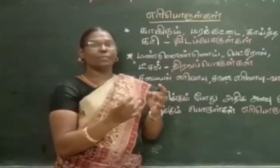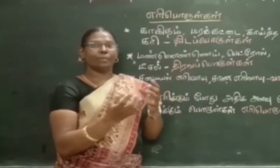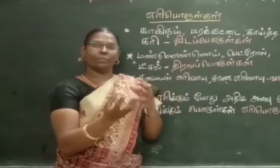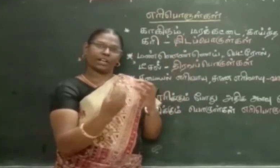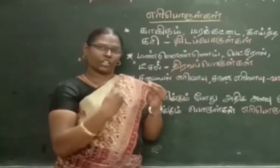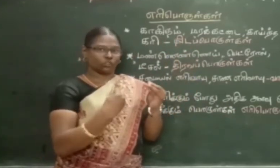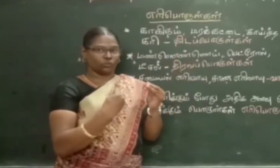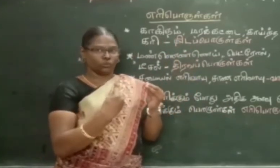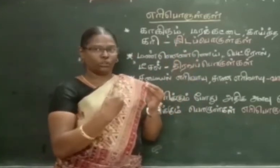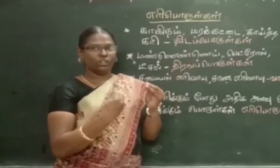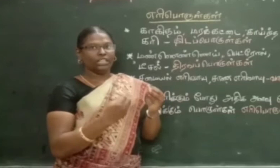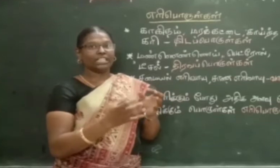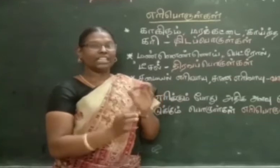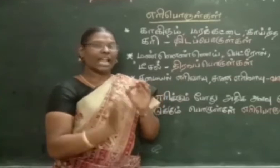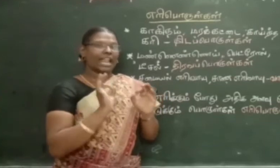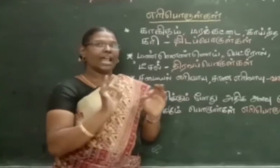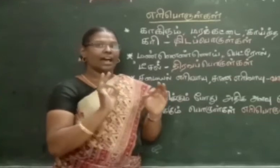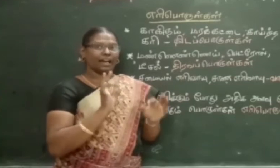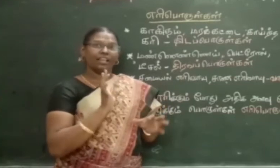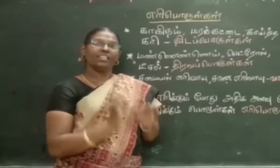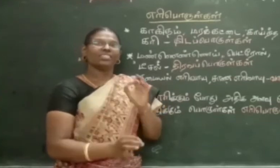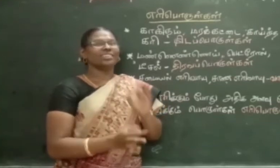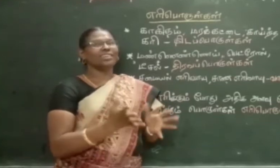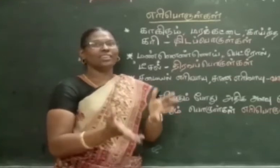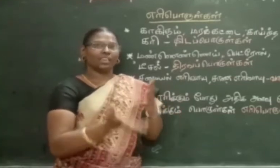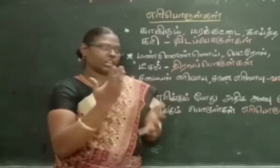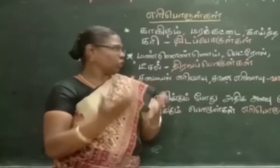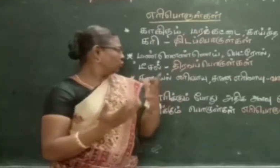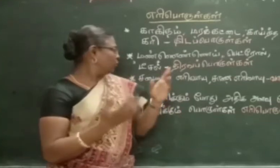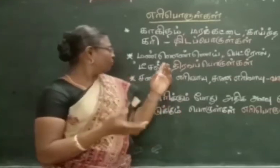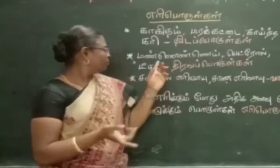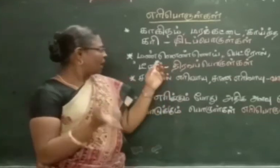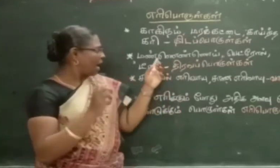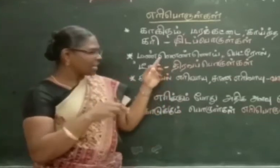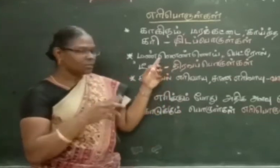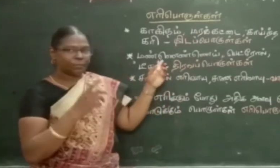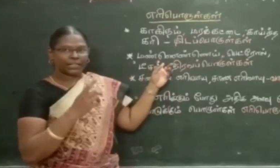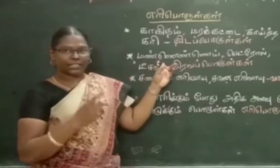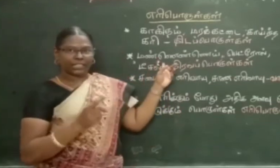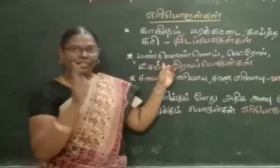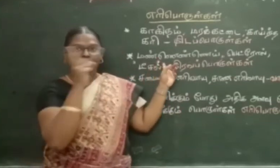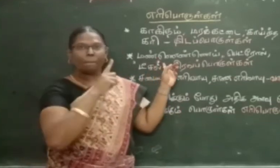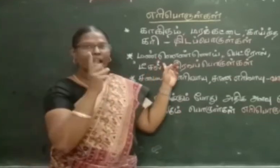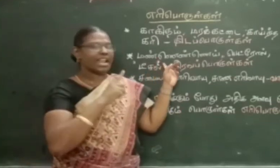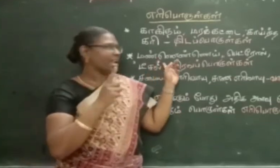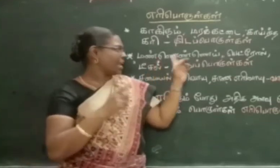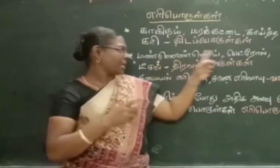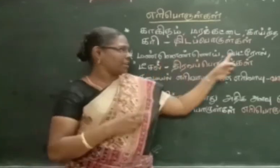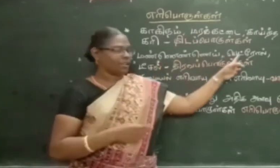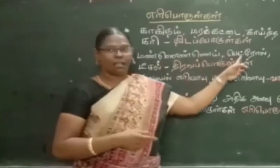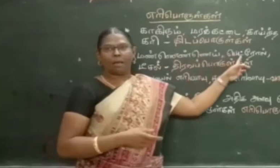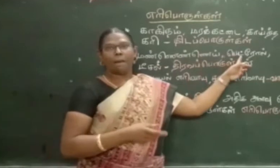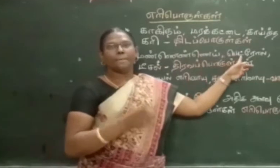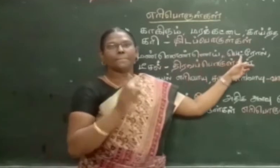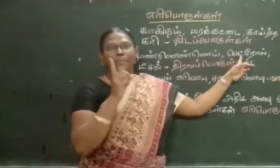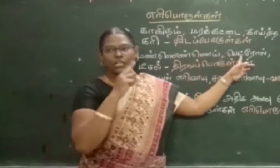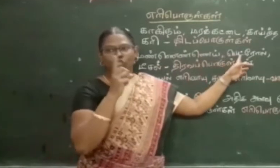வெப்பம் கிடைக்கும், நல்லா தீ எரியும். அடுத்து பாரு, இது மண்ணெண்ணெய்,